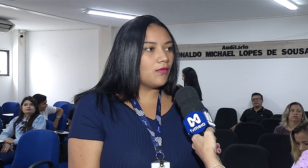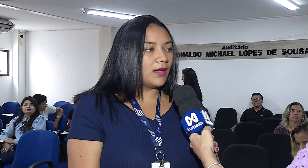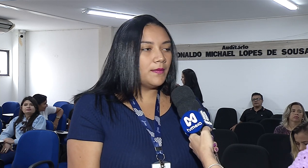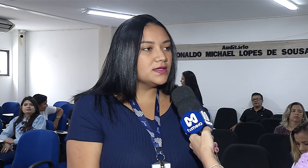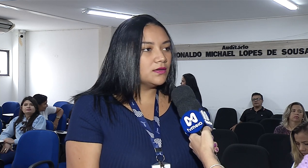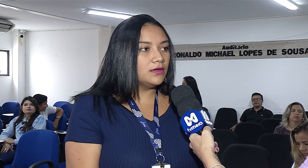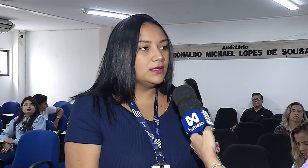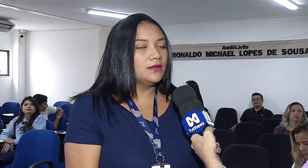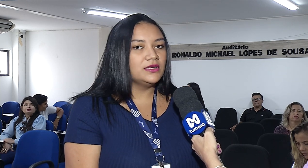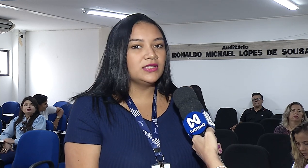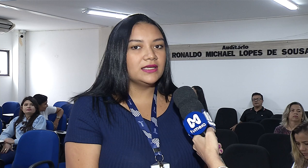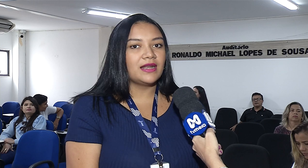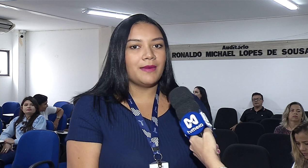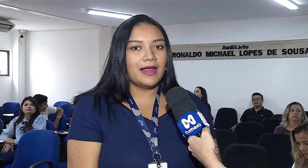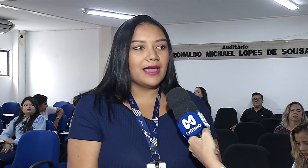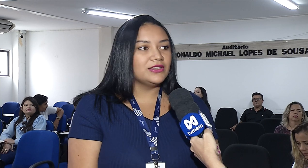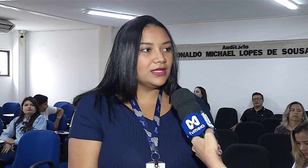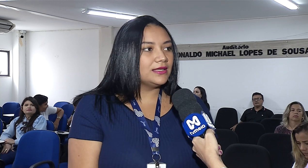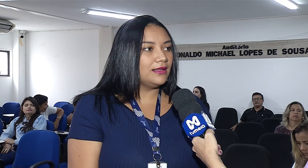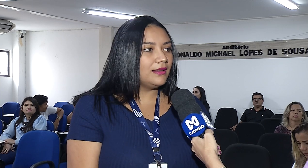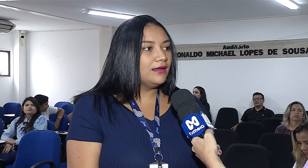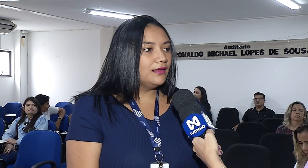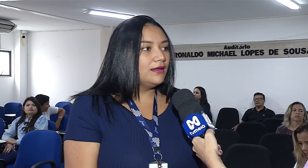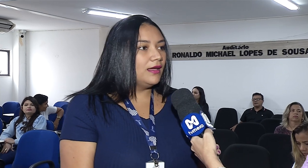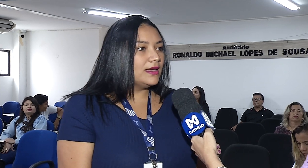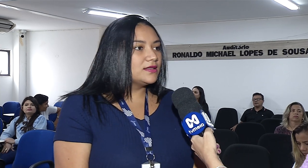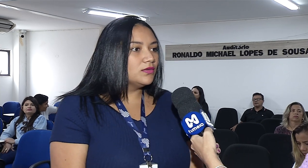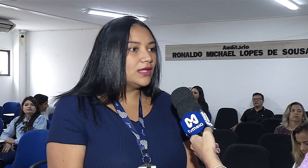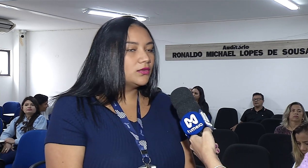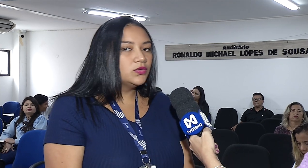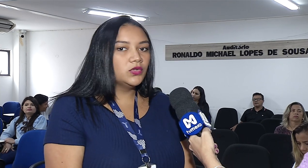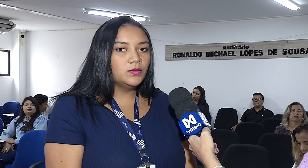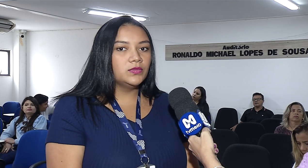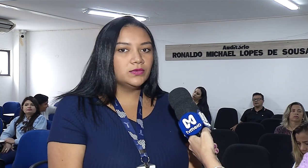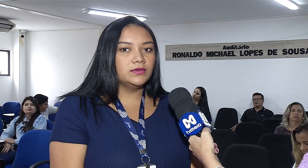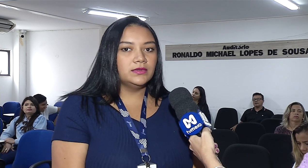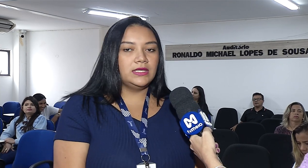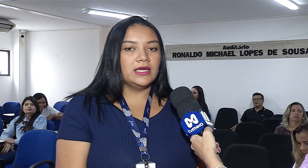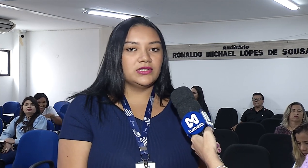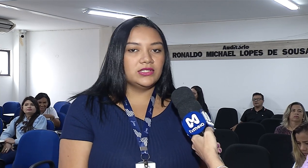qualquer pessoa. Então, eles têm que trabalhar, eles têm que ter esse contato com todo mundo e a gente